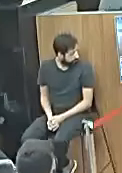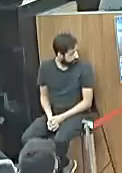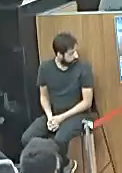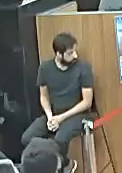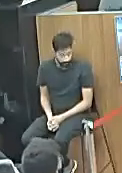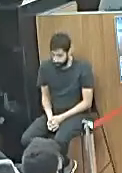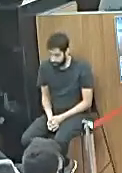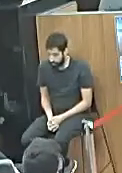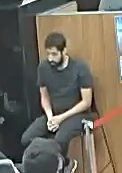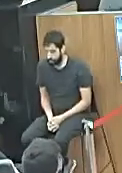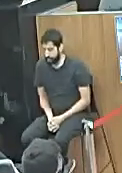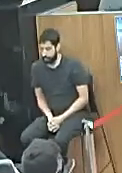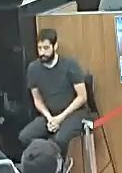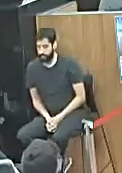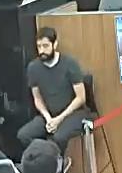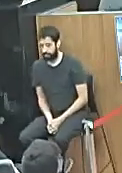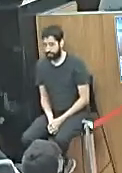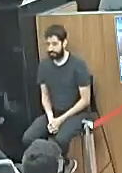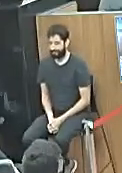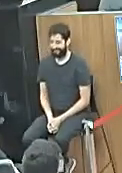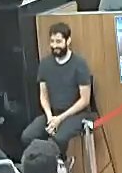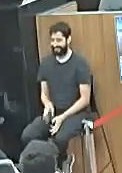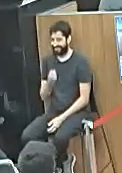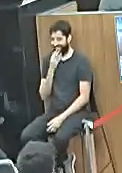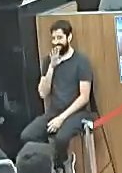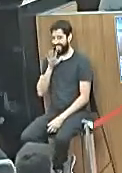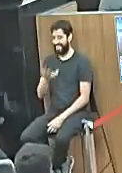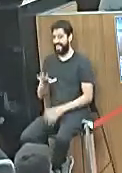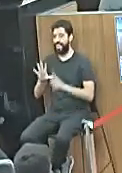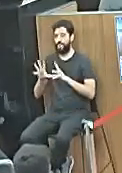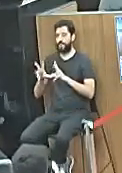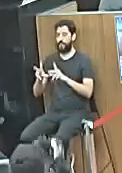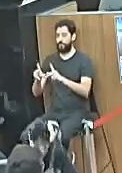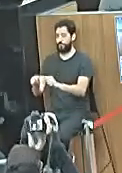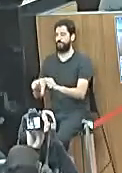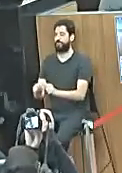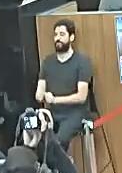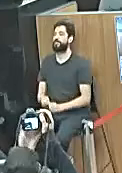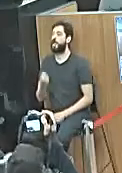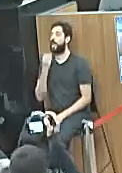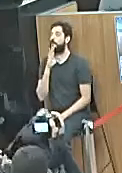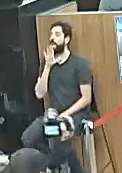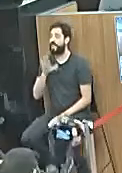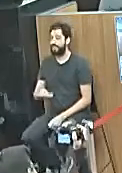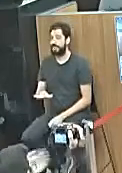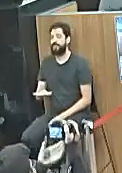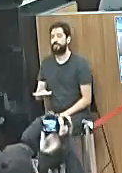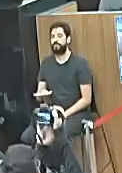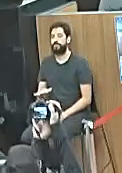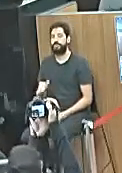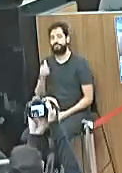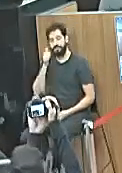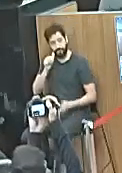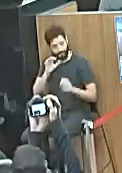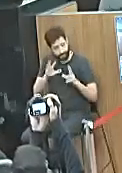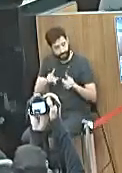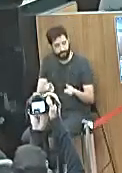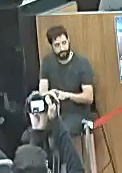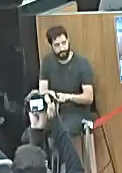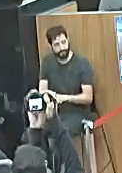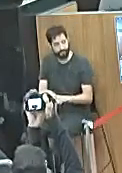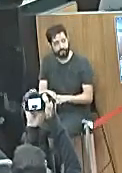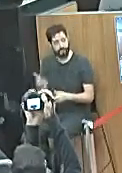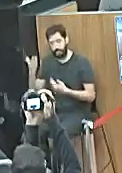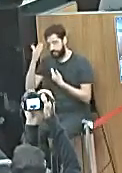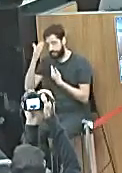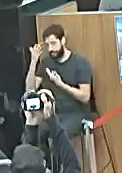é boa tarde a todos boa tarde a todas quero cumprimentar